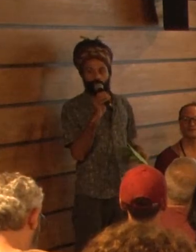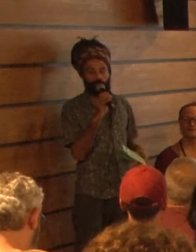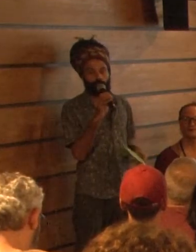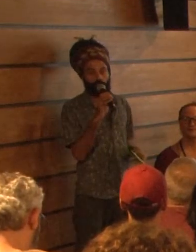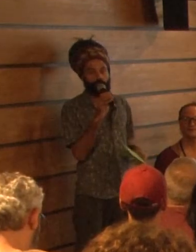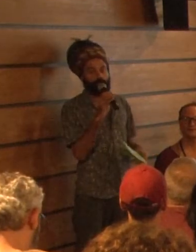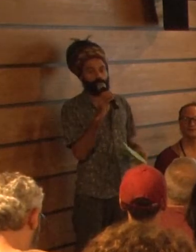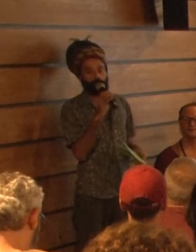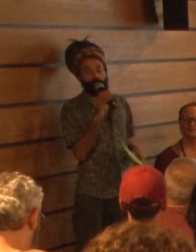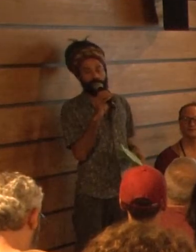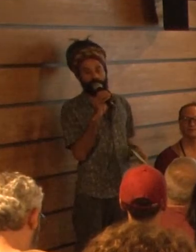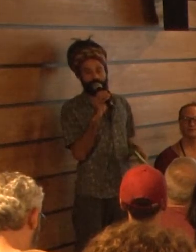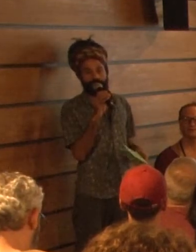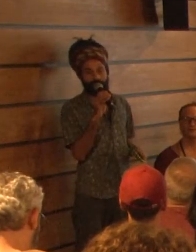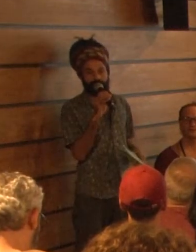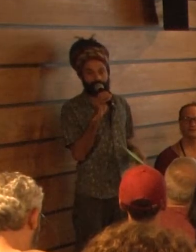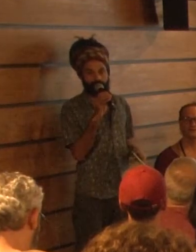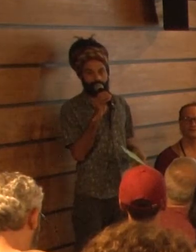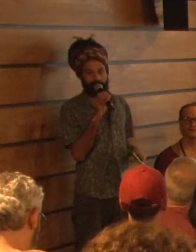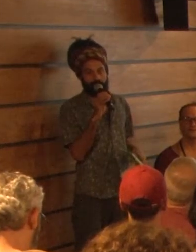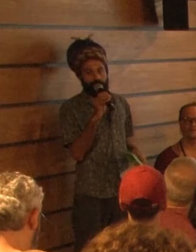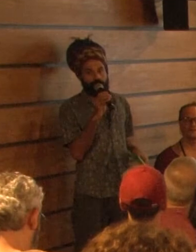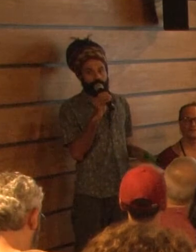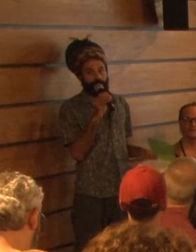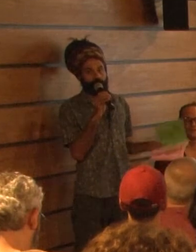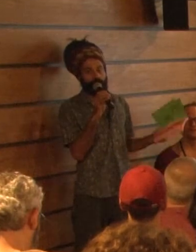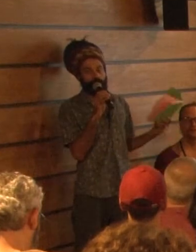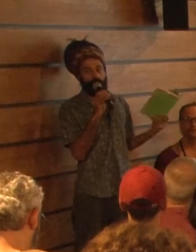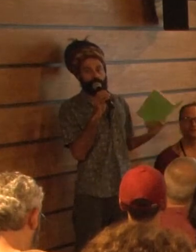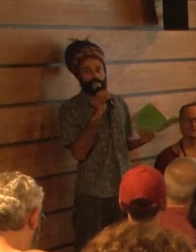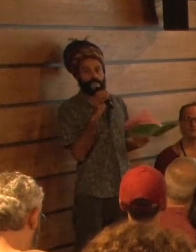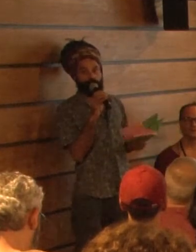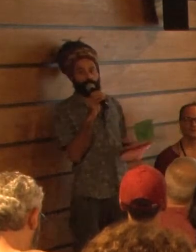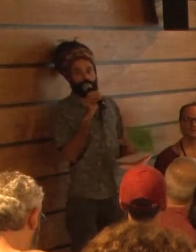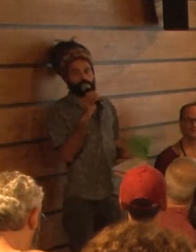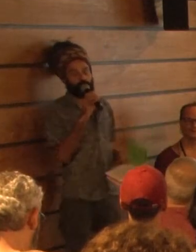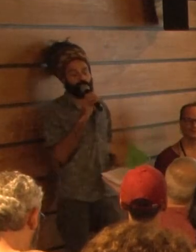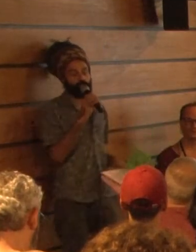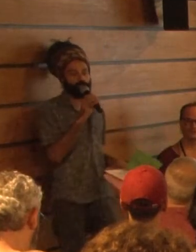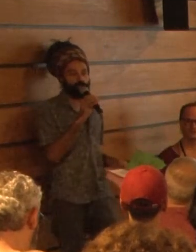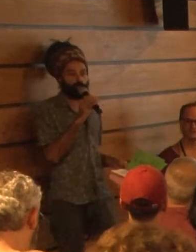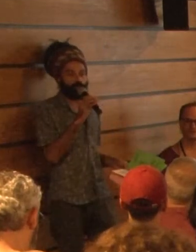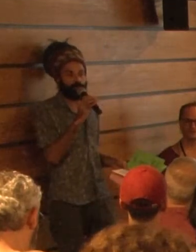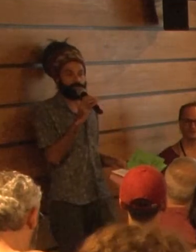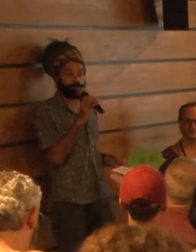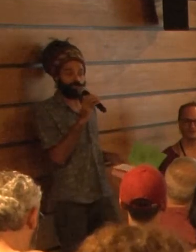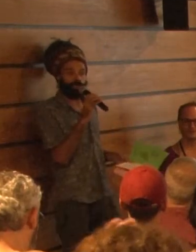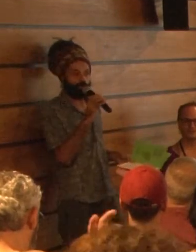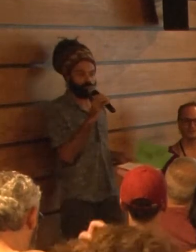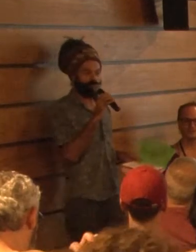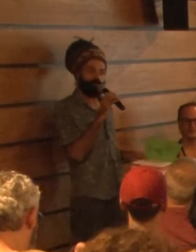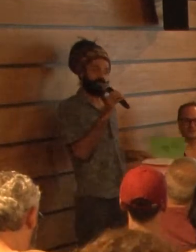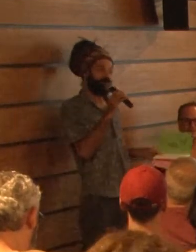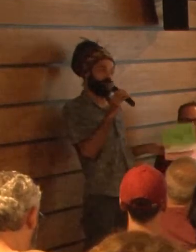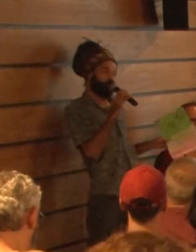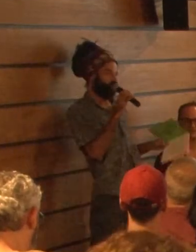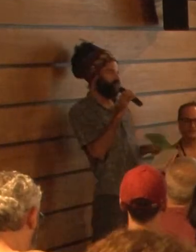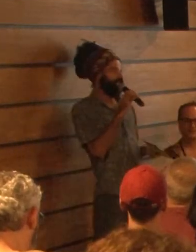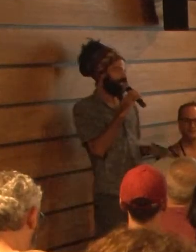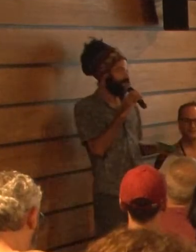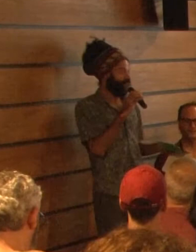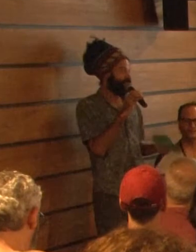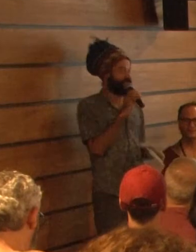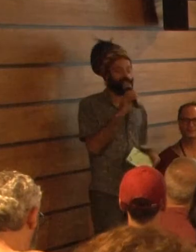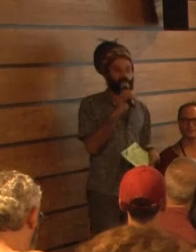produz o Aquilombô, Fórum Permanente das Artes Negras. E dentro da Globo, a gente tem um laboratório editorial que não visa o